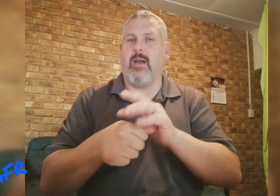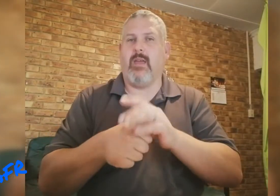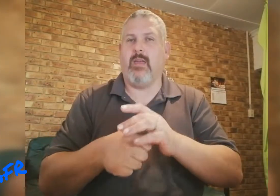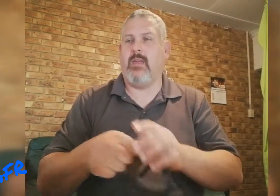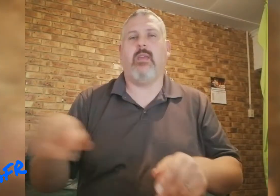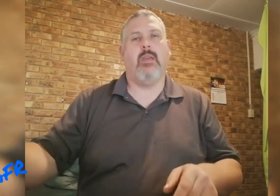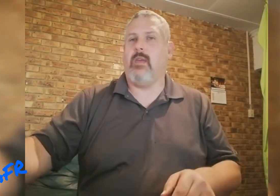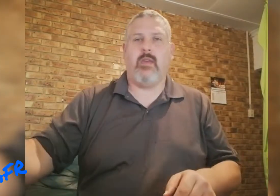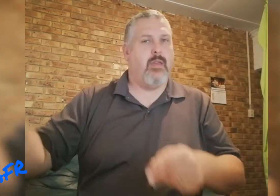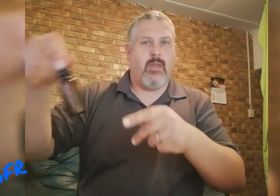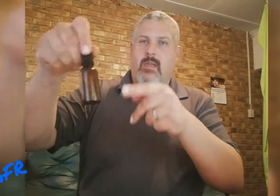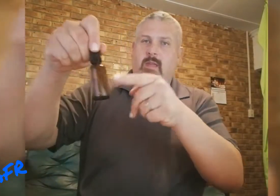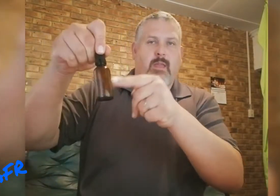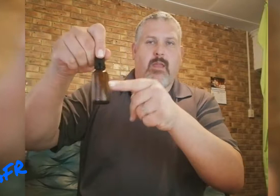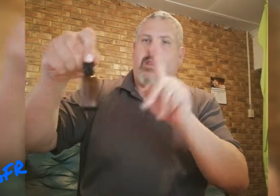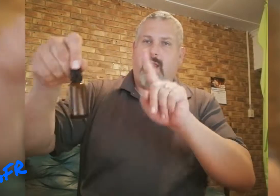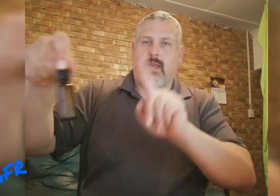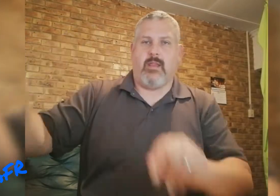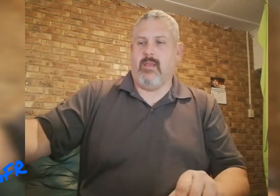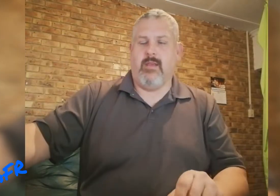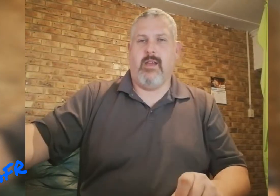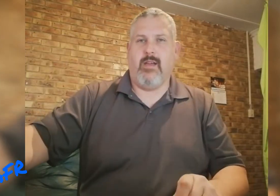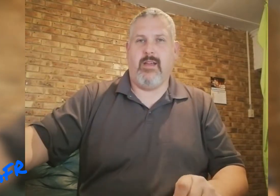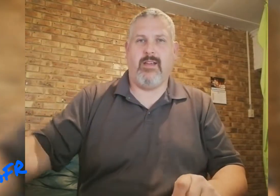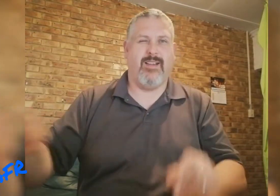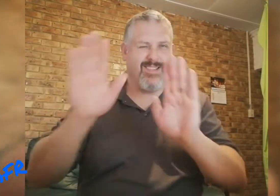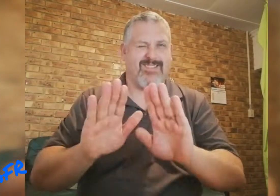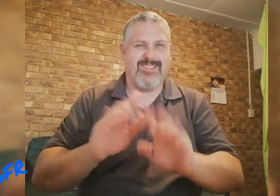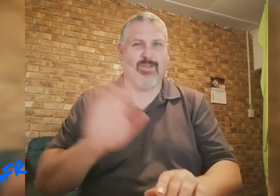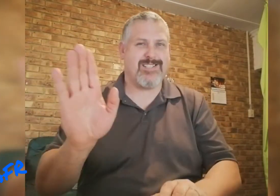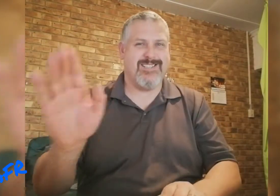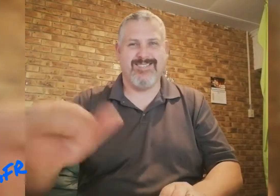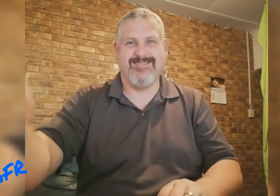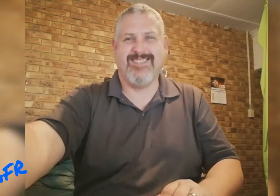belangrijk. Nie dit nie. Tot ziens.